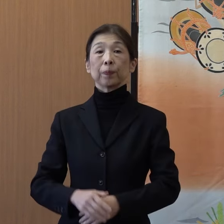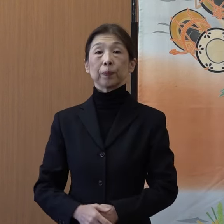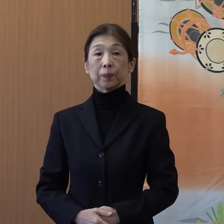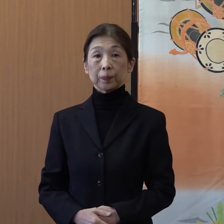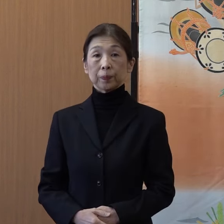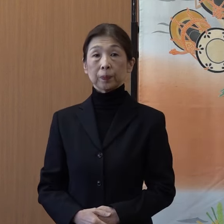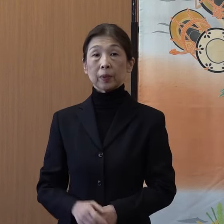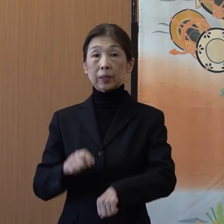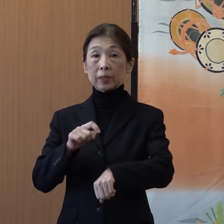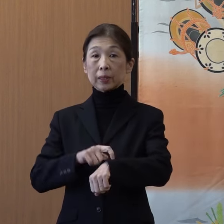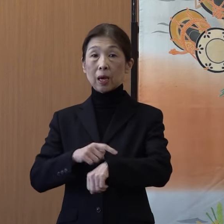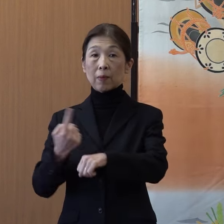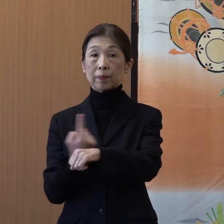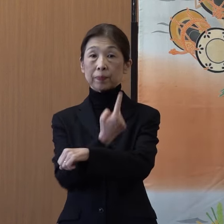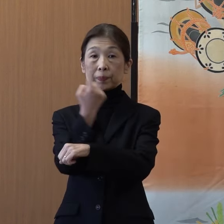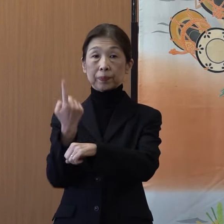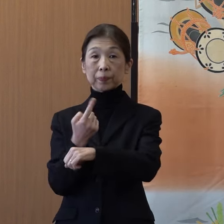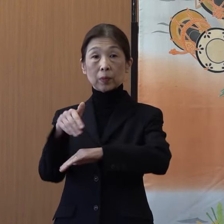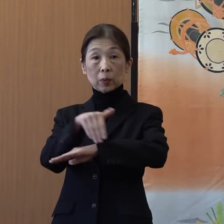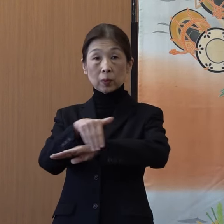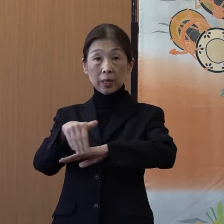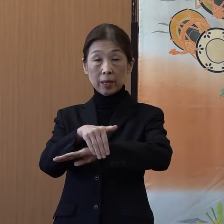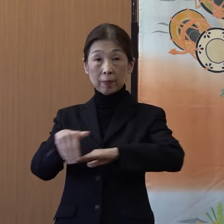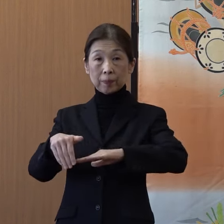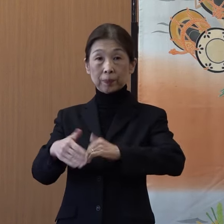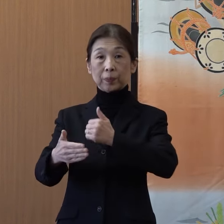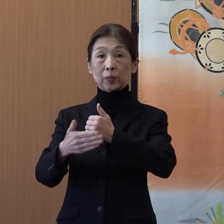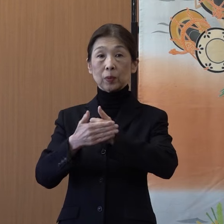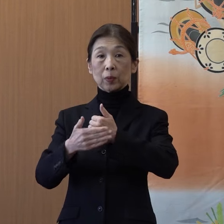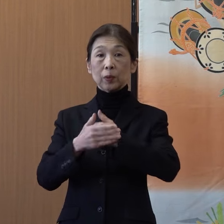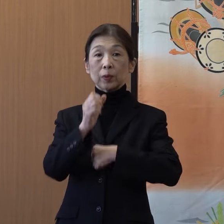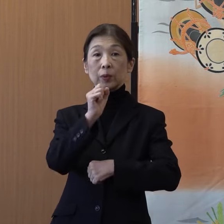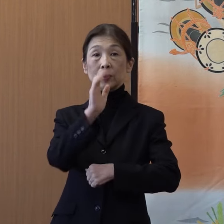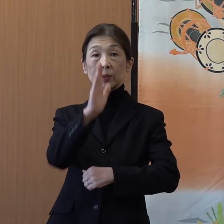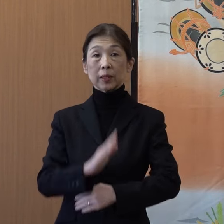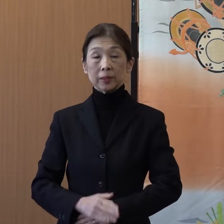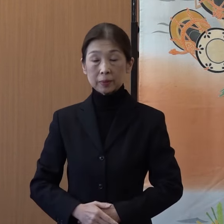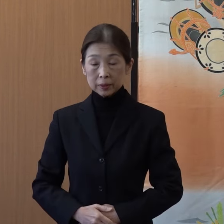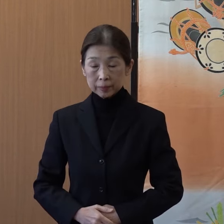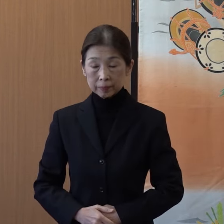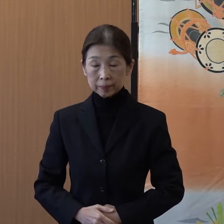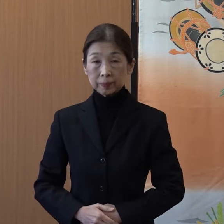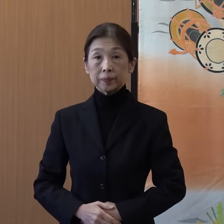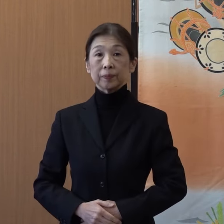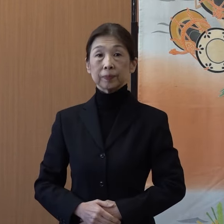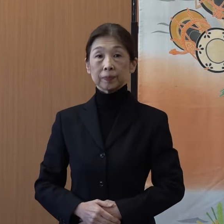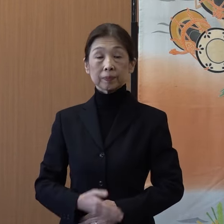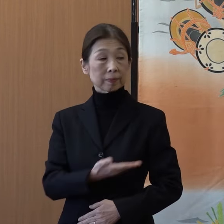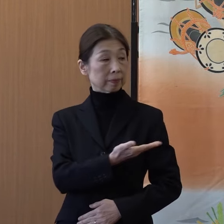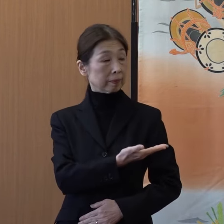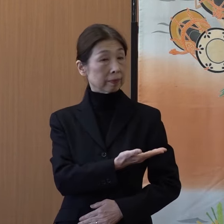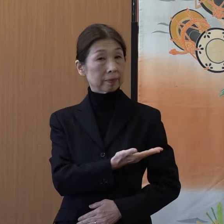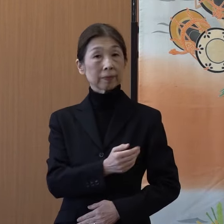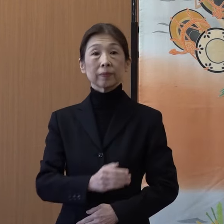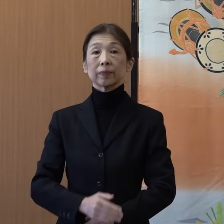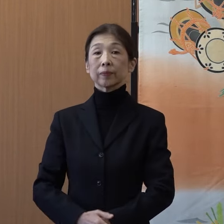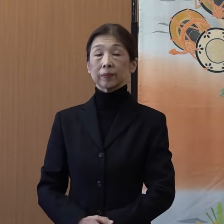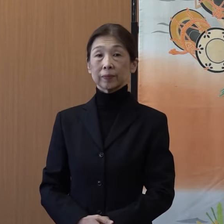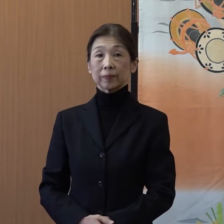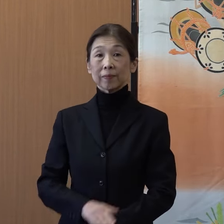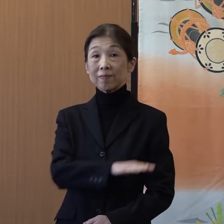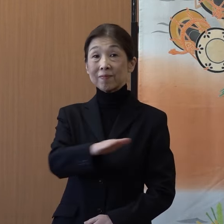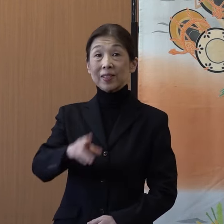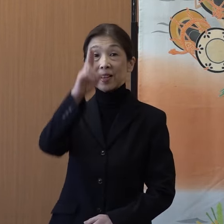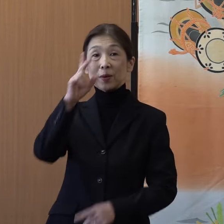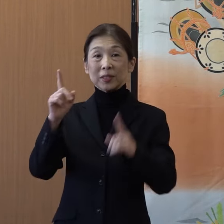時間はおおむね1時間を予定しておりますので、ご協力をよろしくお願いいたします。それでは市長、よろしくお願いいたします。 はい、皆さんこん